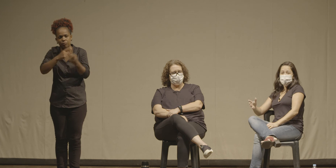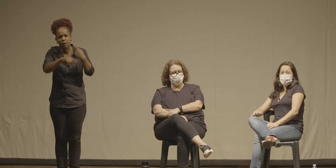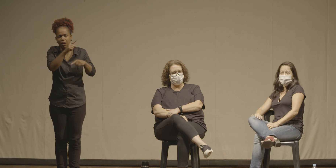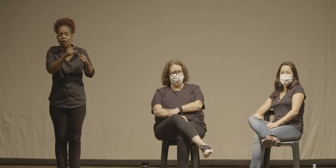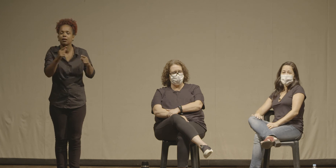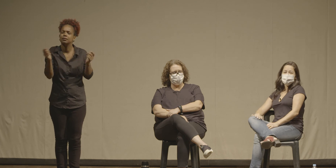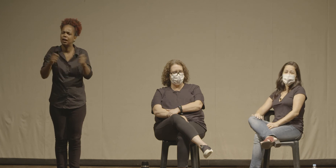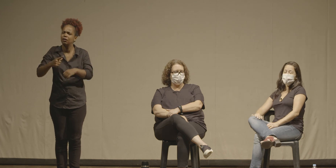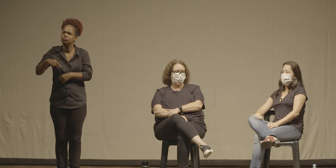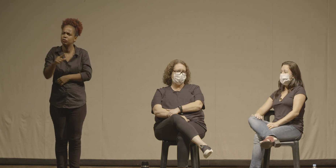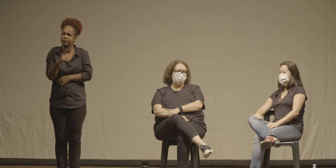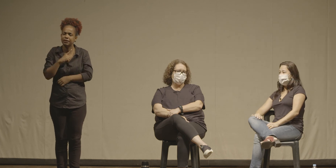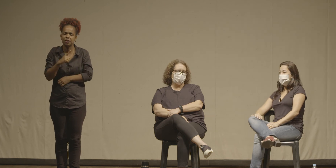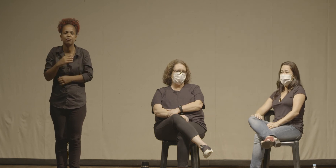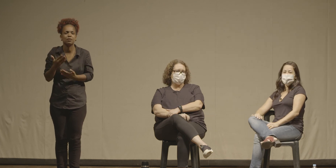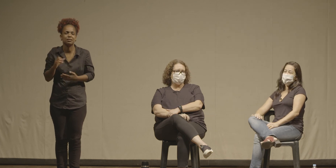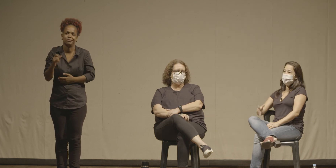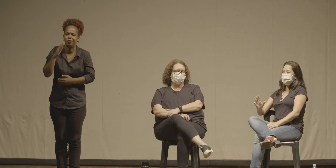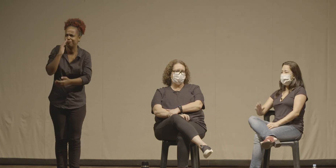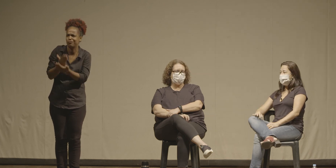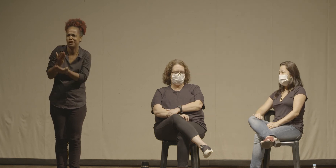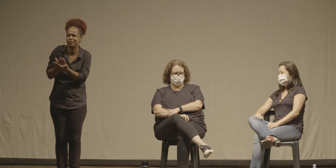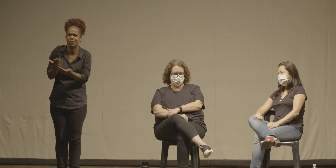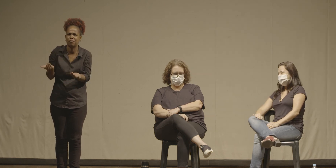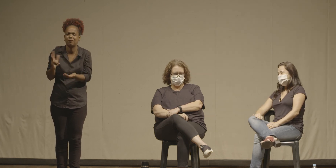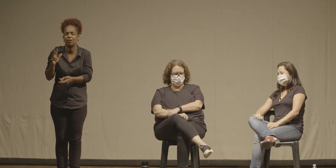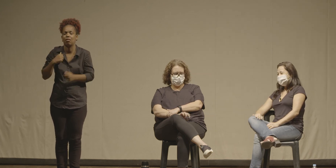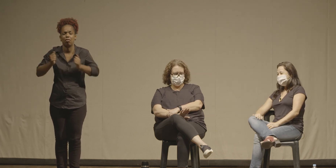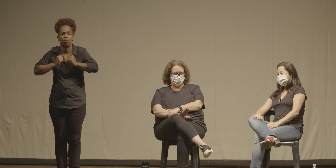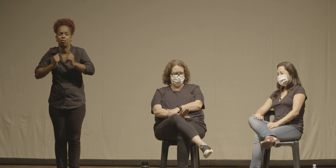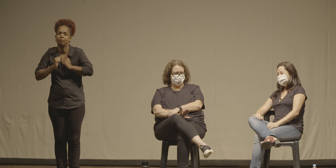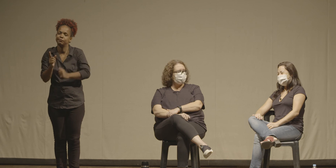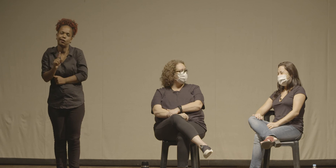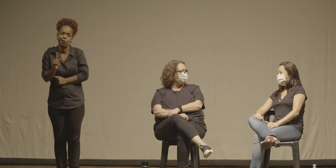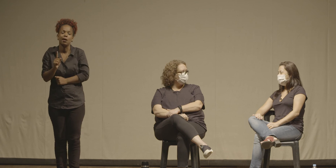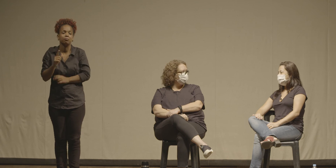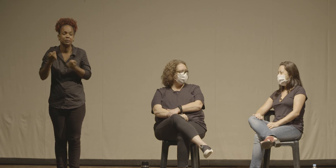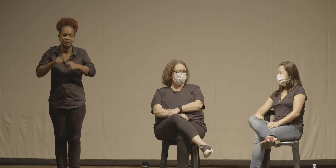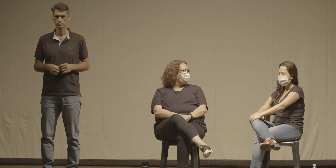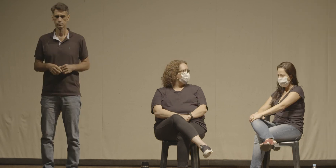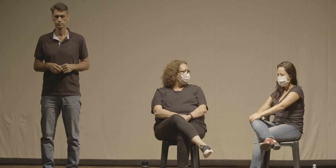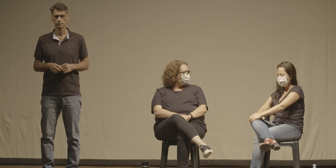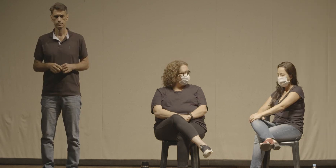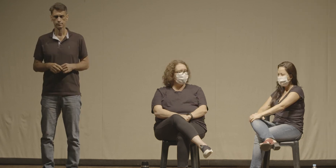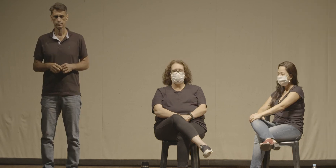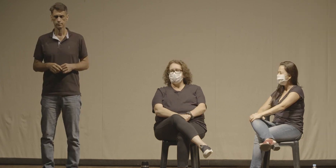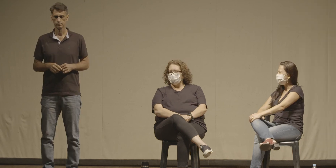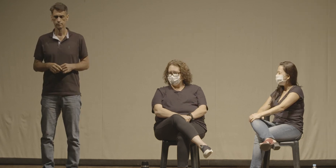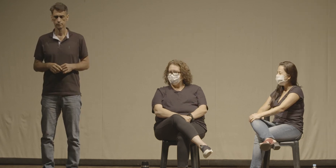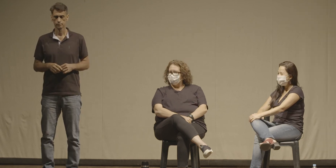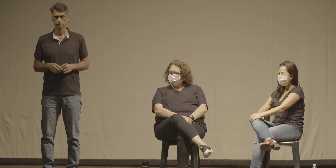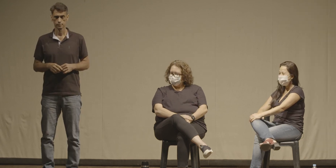é o que a gente pode fazer, né? Porque se a gente não acreditar, a gente não levanta da cama. Né? A gente, se não acreditar no mundo melhor, fica